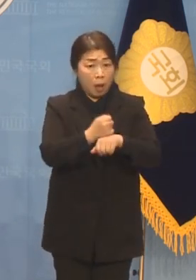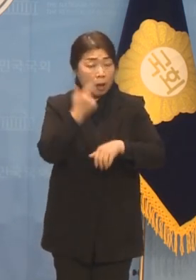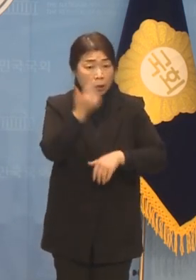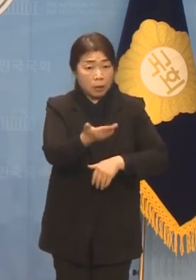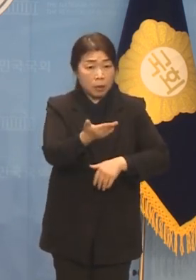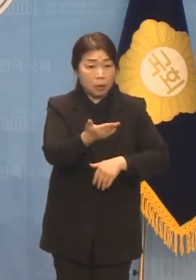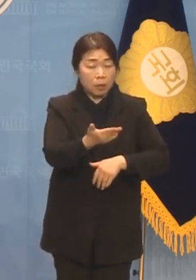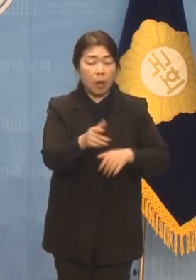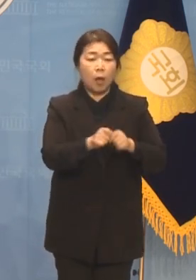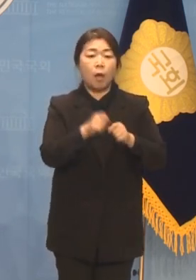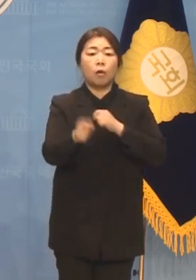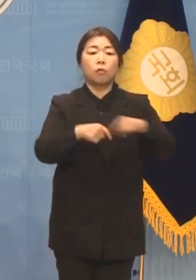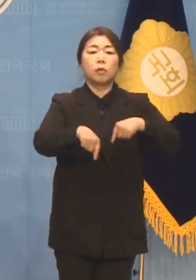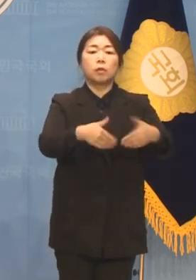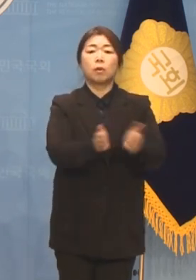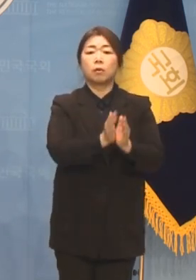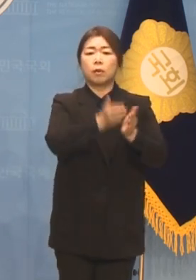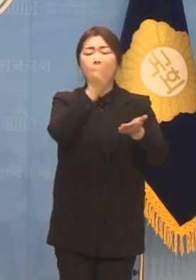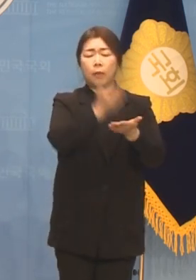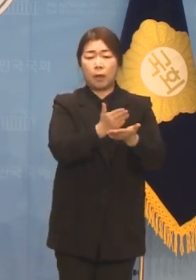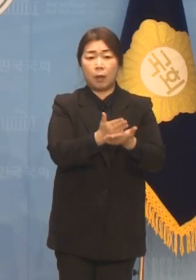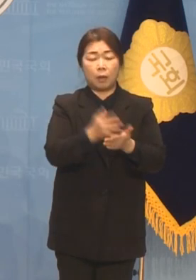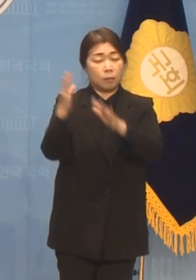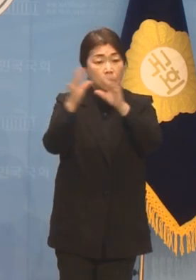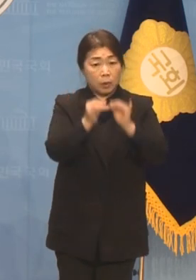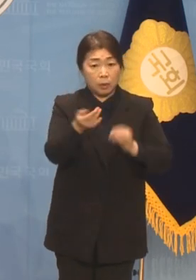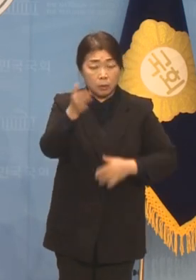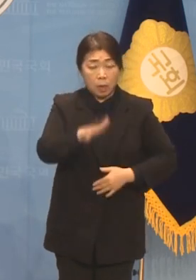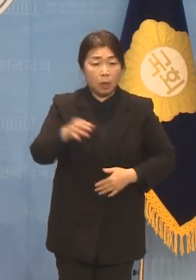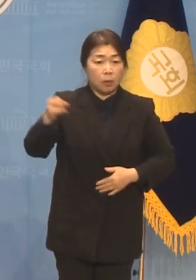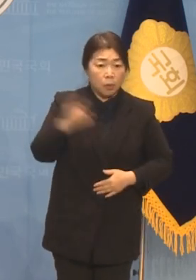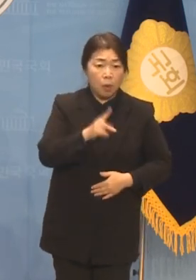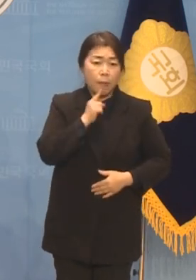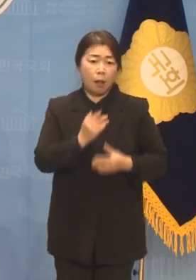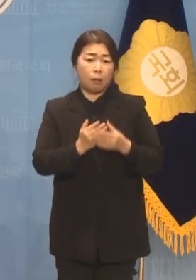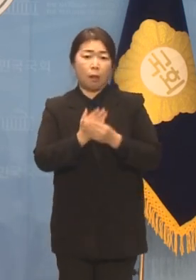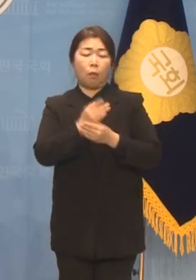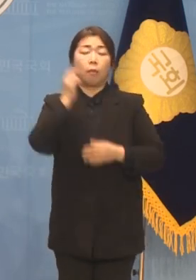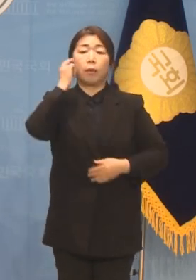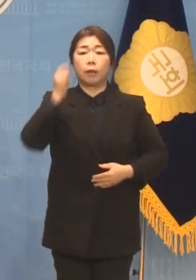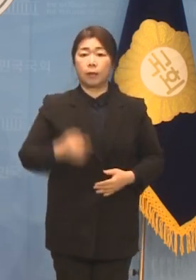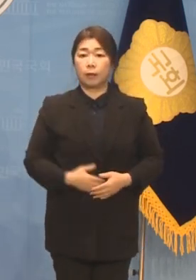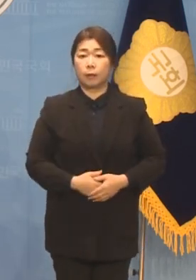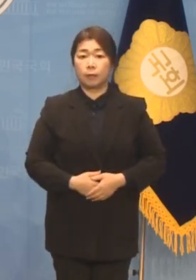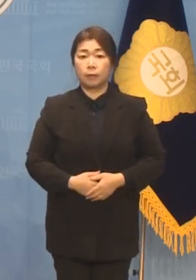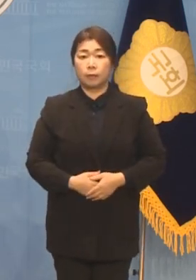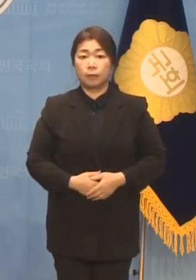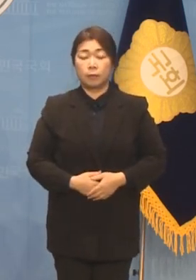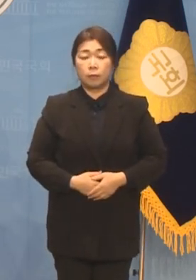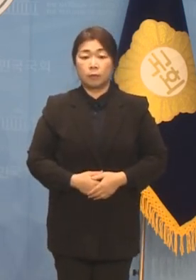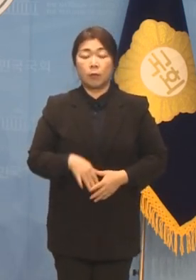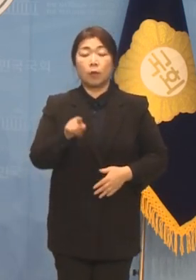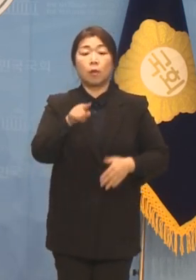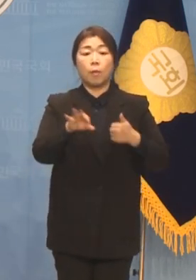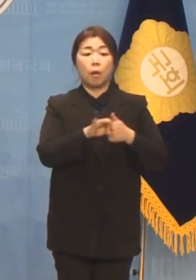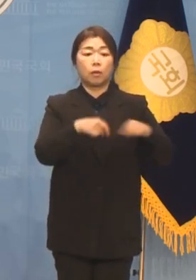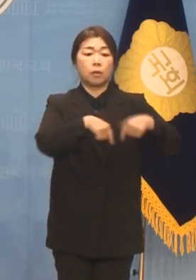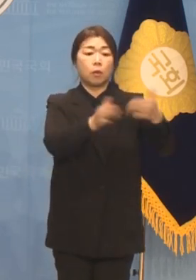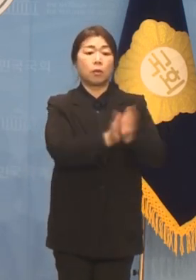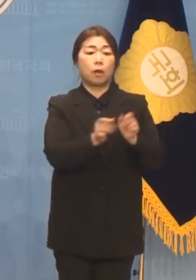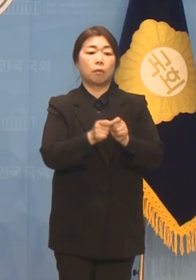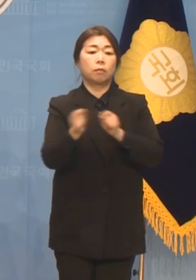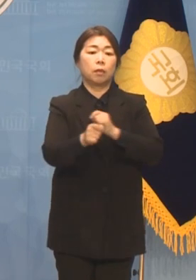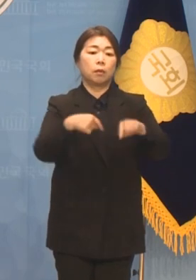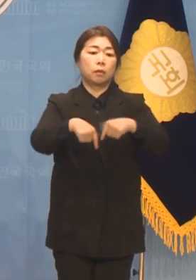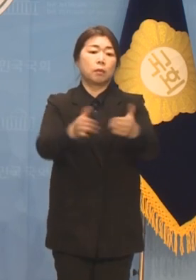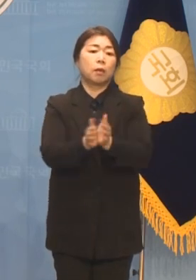이들이 누구입니까? 지금까지도 연동형 선거제도가 유지된다면 위성정당을 만들어서 선거제도를